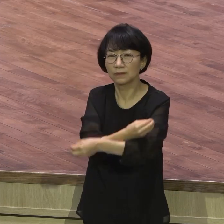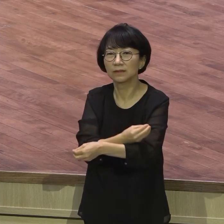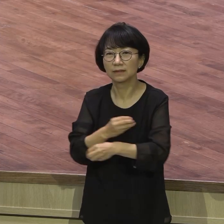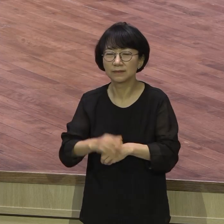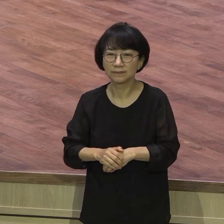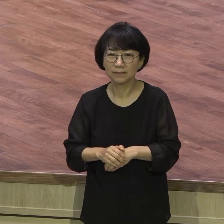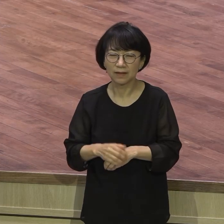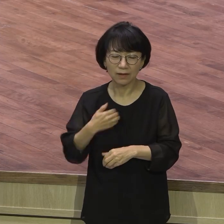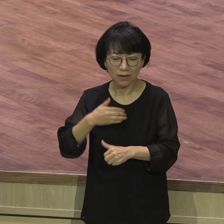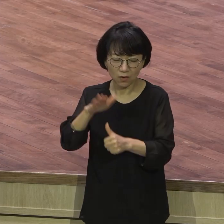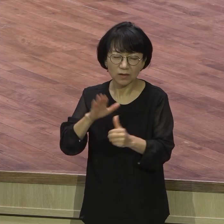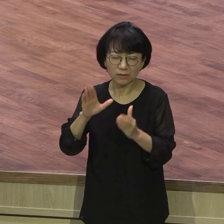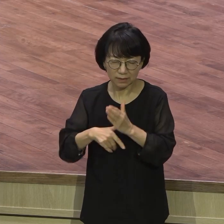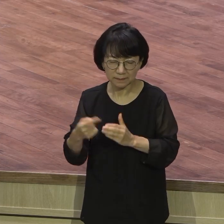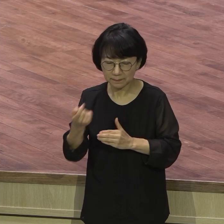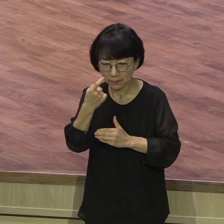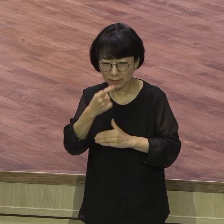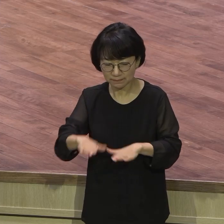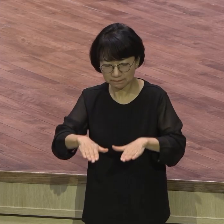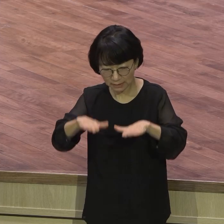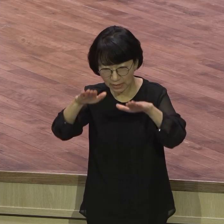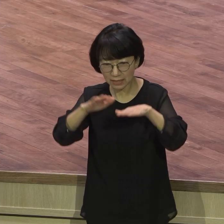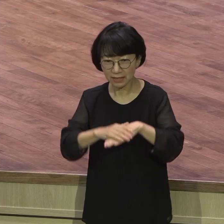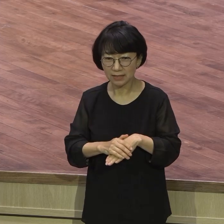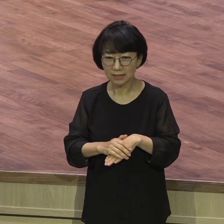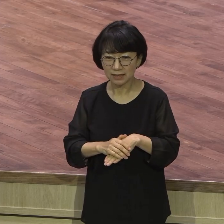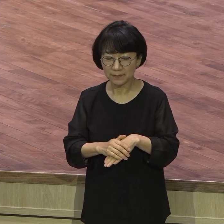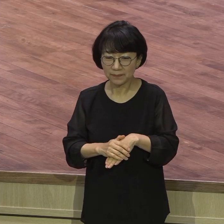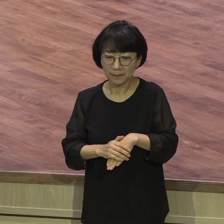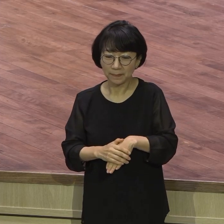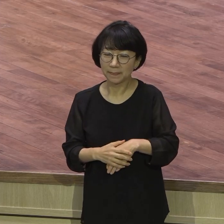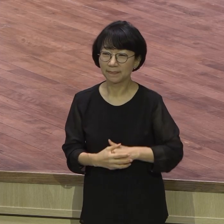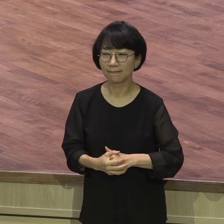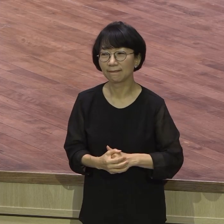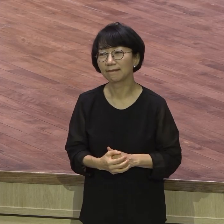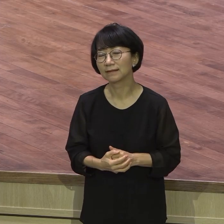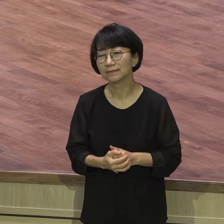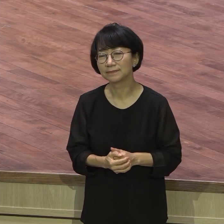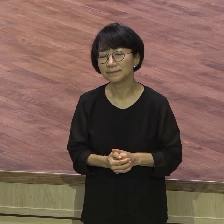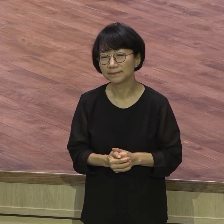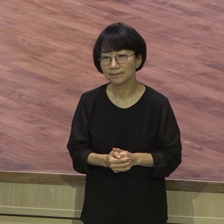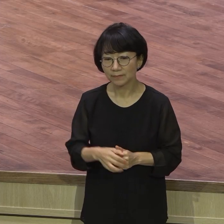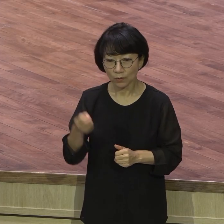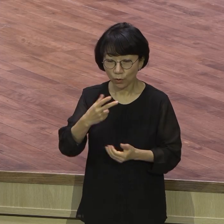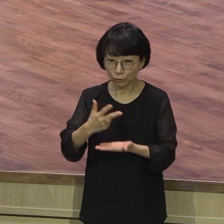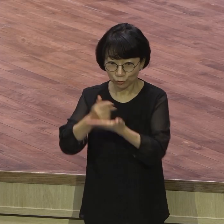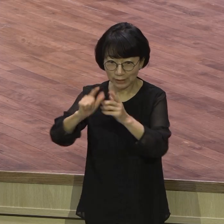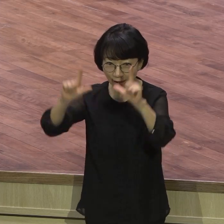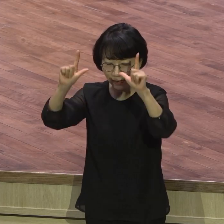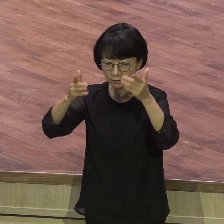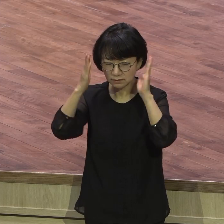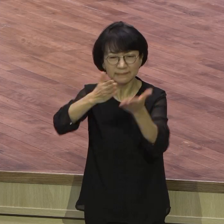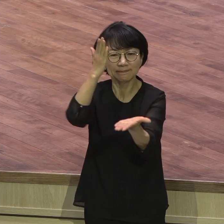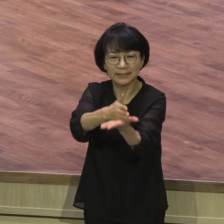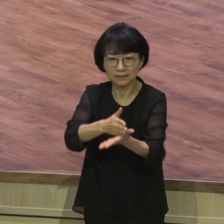우리 그렇게 신앙생활을 했어요. 성상도 할 수 있어요. 그 정도가 아니에요. 주일에 공부도 못해요.